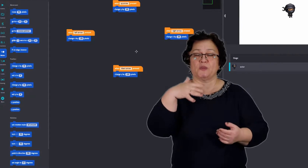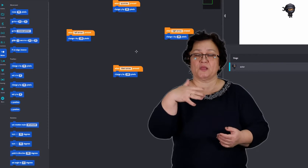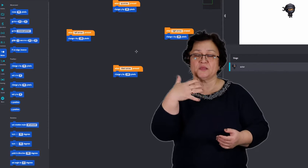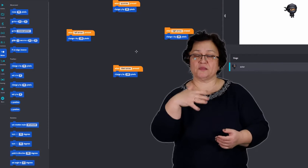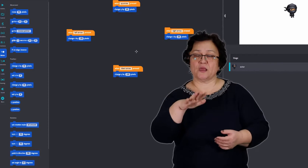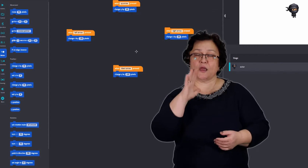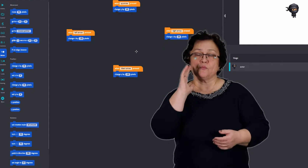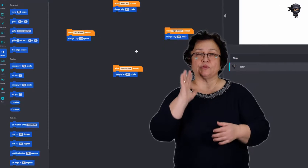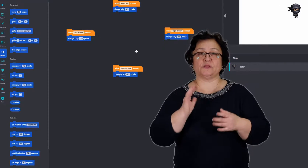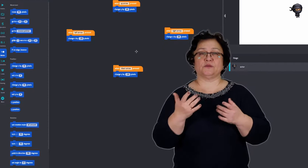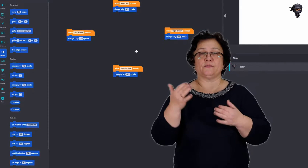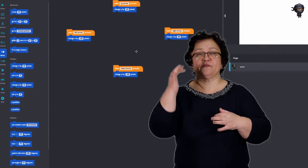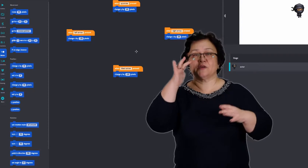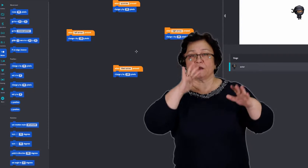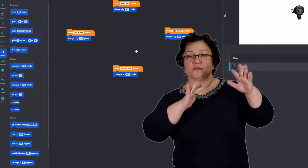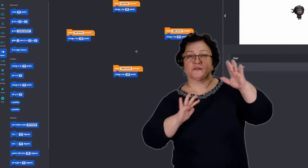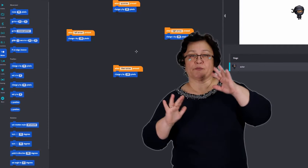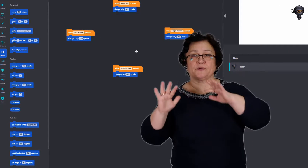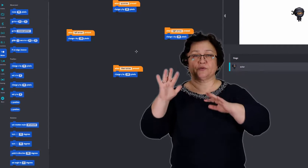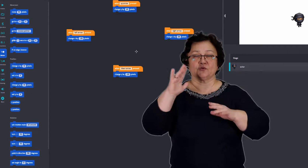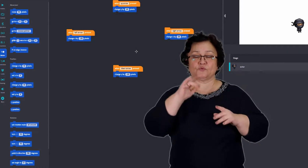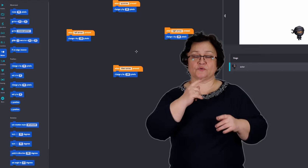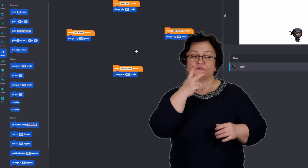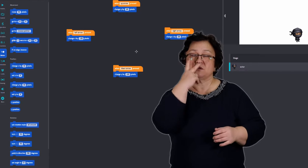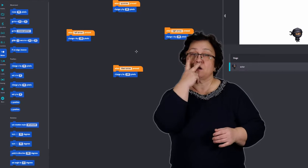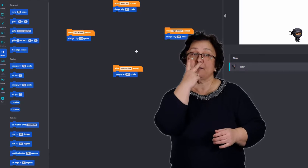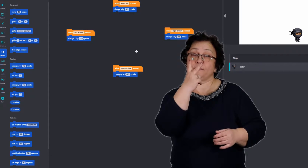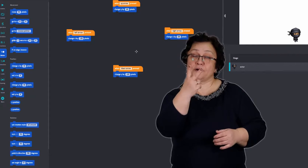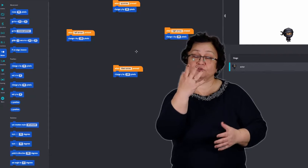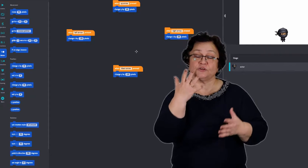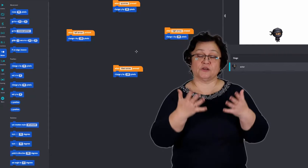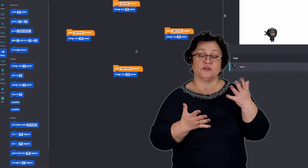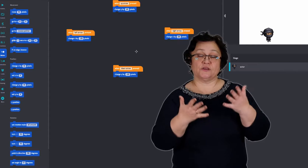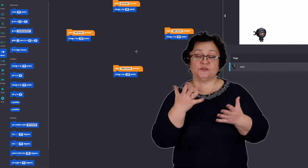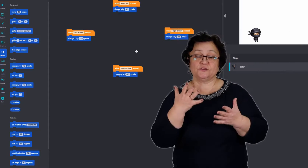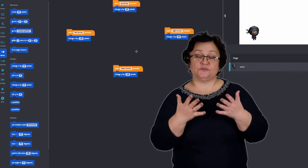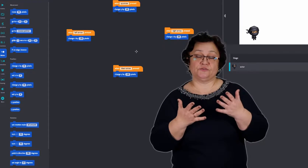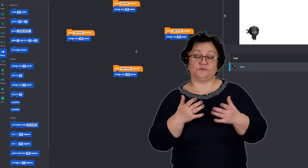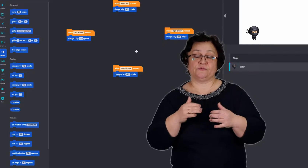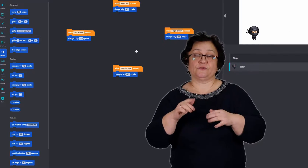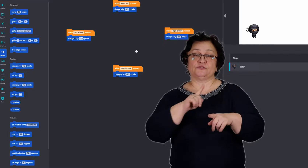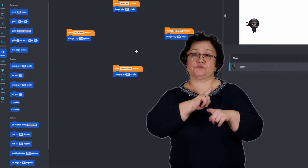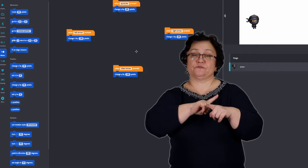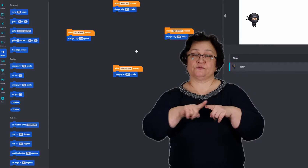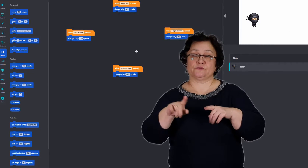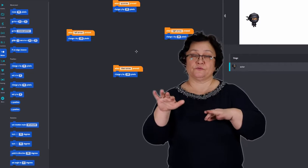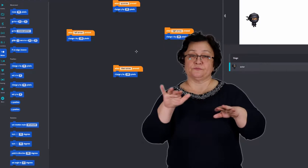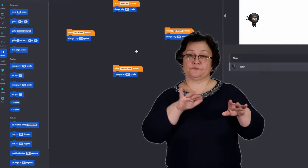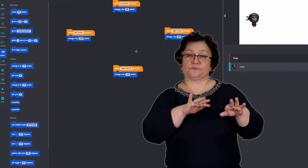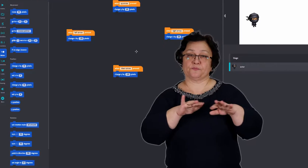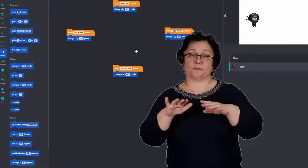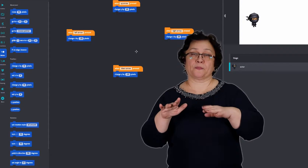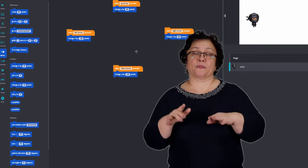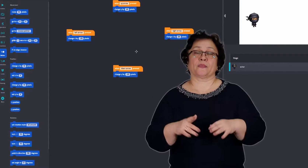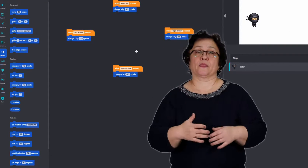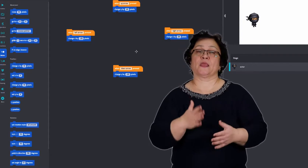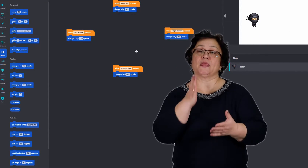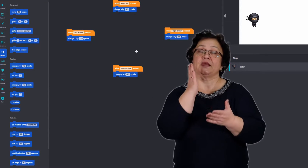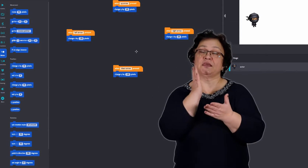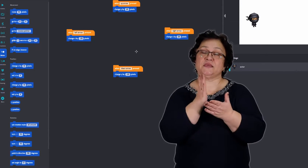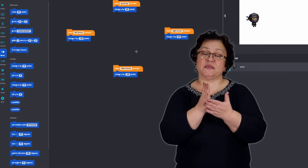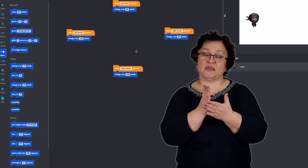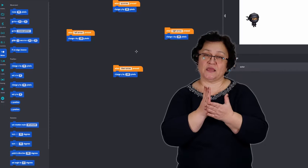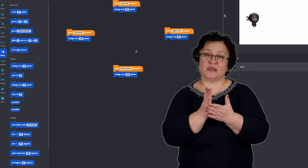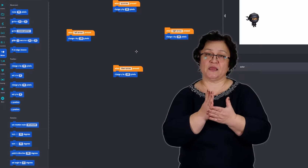він телепортується. Бачиш, він не так, наче телепортується. Є. Коли